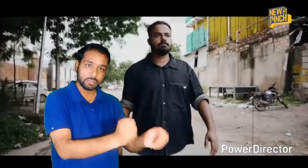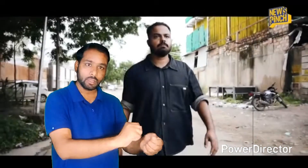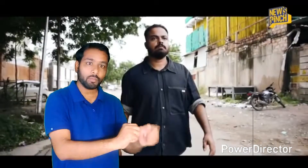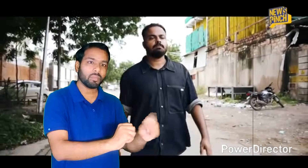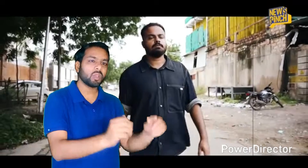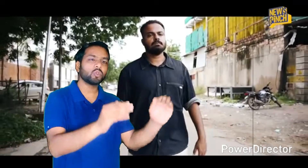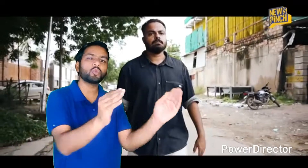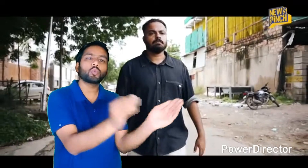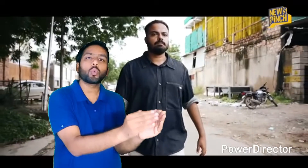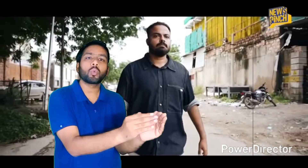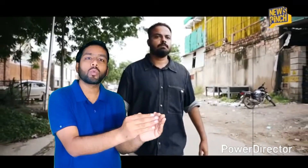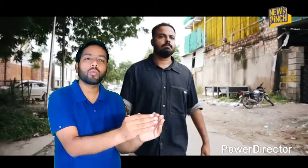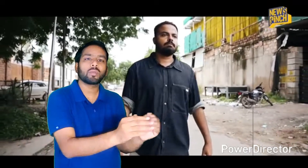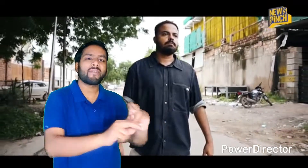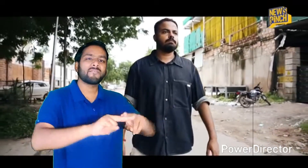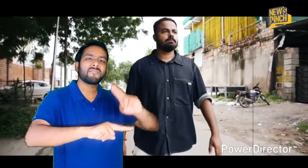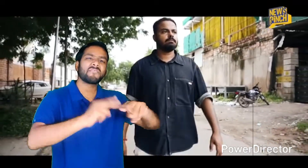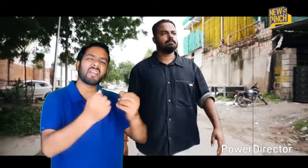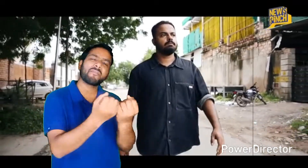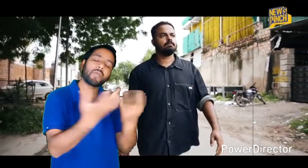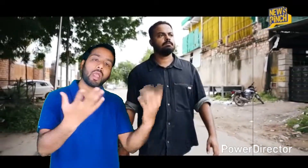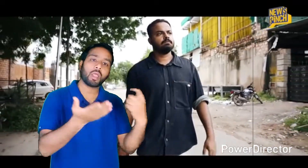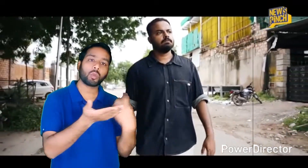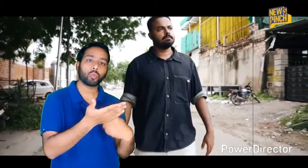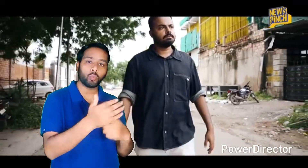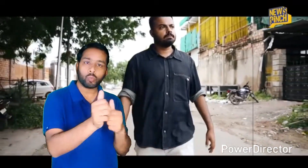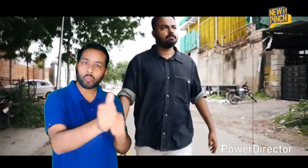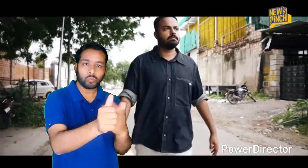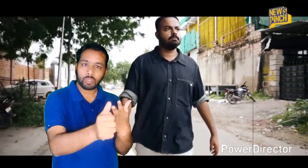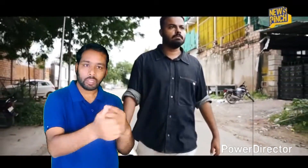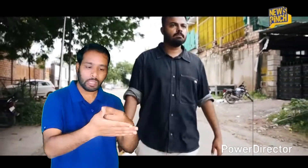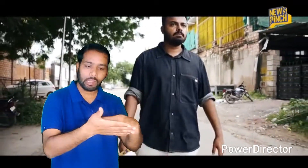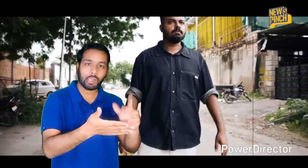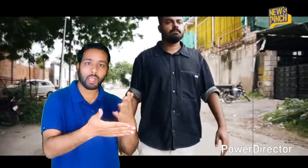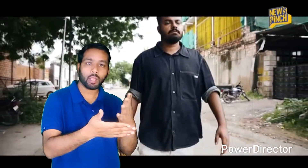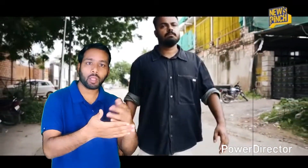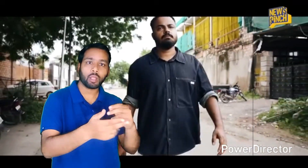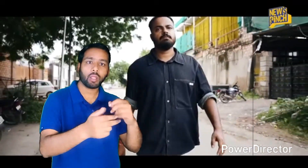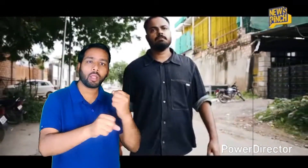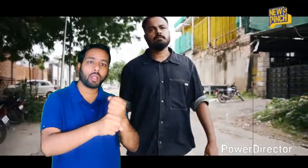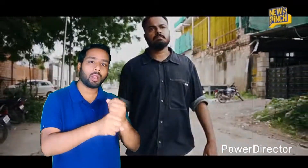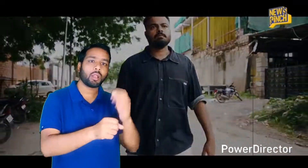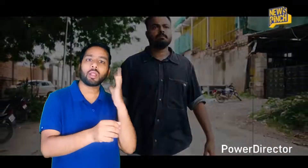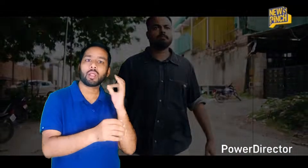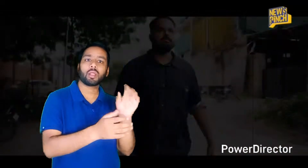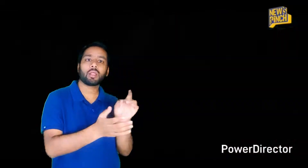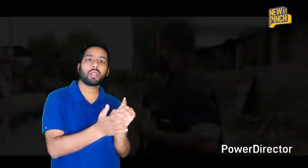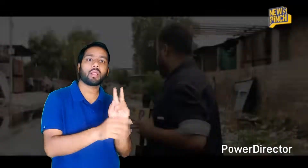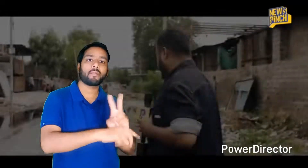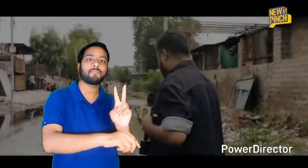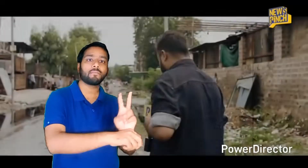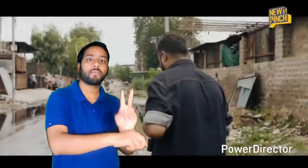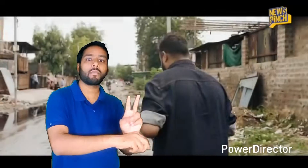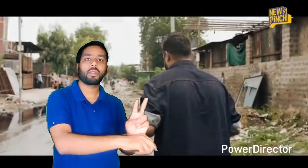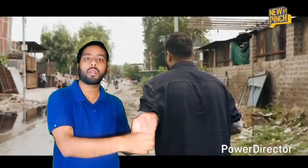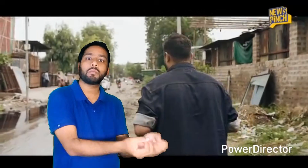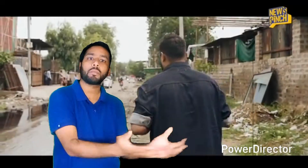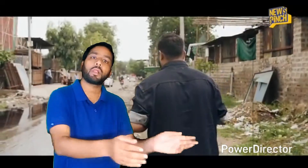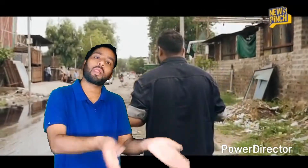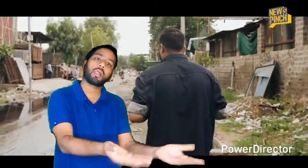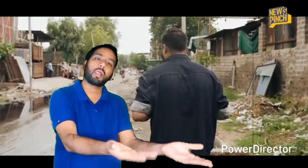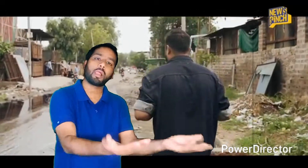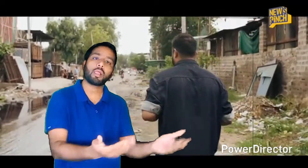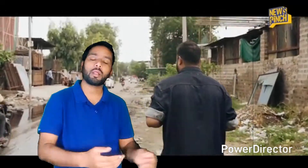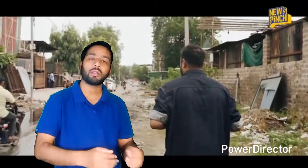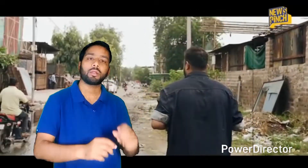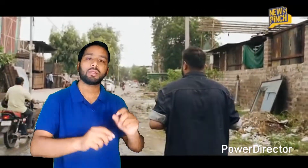रहा है, और बहुत सारी फैक्ट्रियां इलीगल तरीके से भी चल रही हैं, ऐसा यहाँ के लोग बताते हैं, जिसकी वजह से उसका